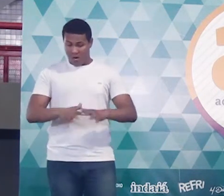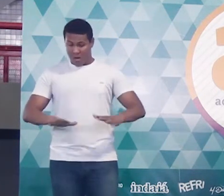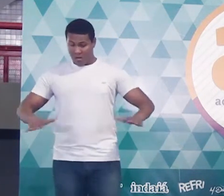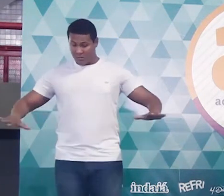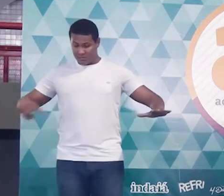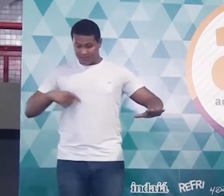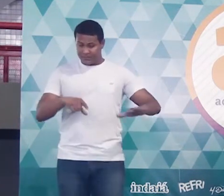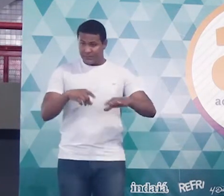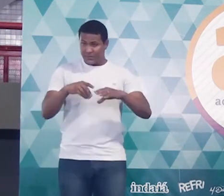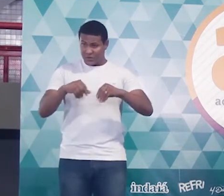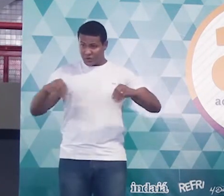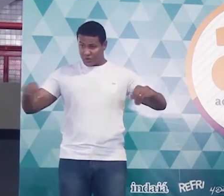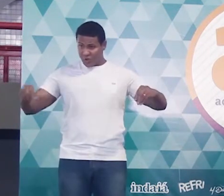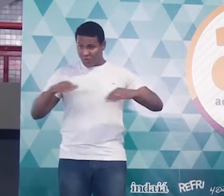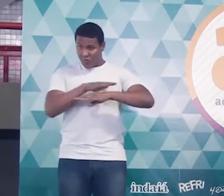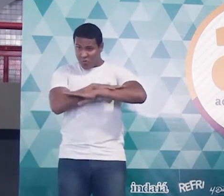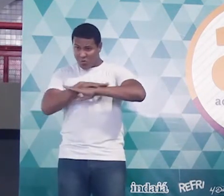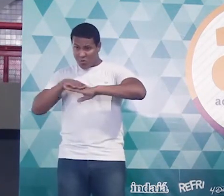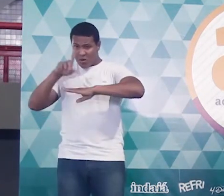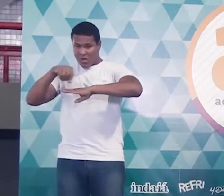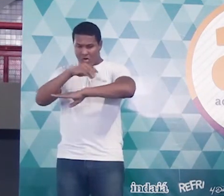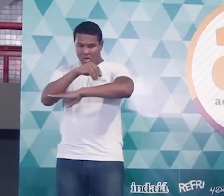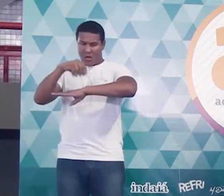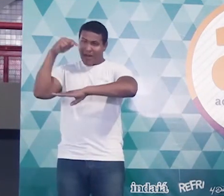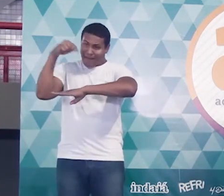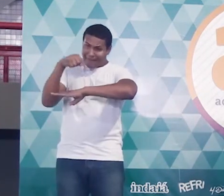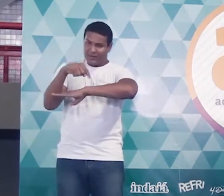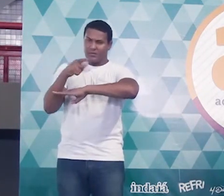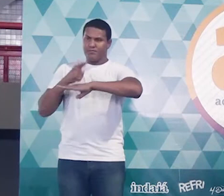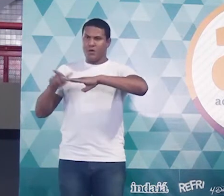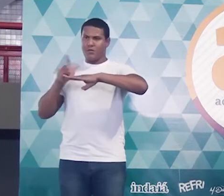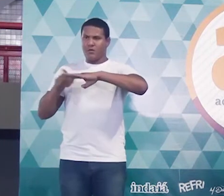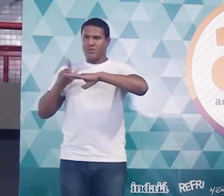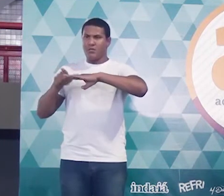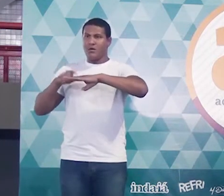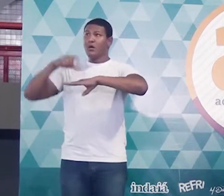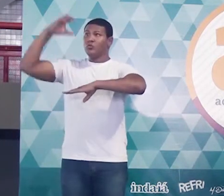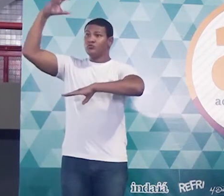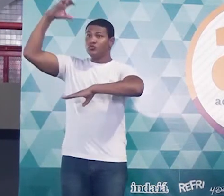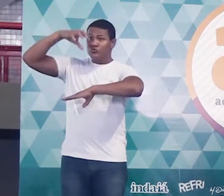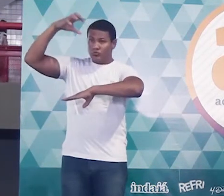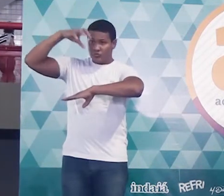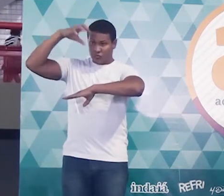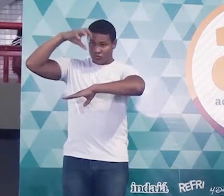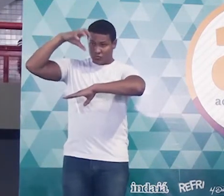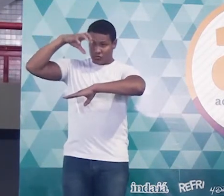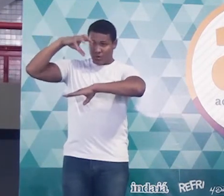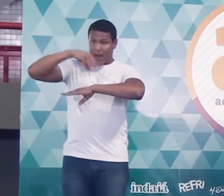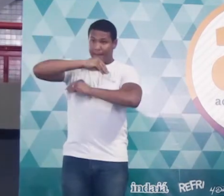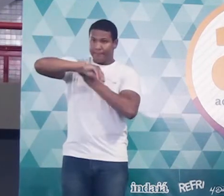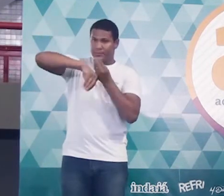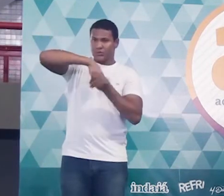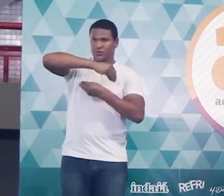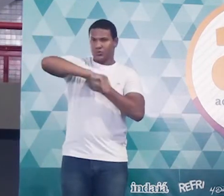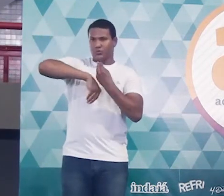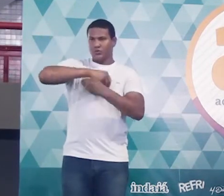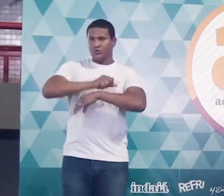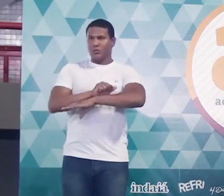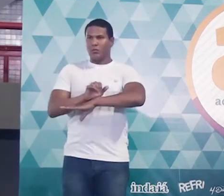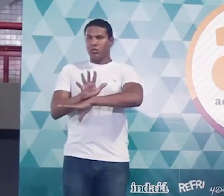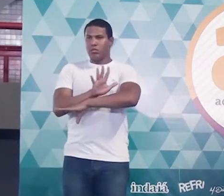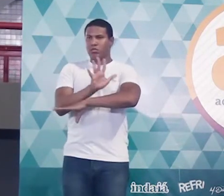fica ácida, certo? E a acidez, ela causa muitos problemas, não